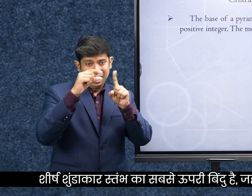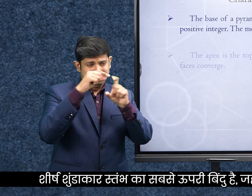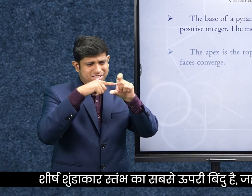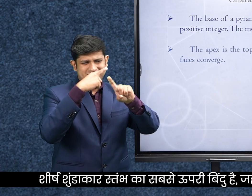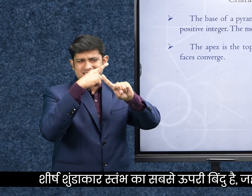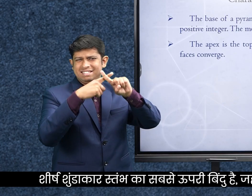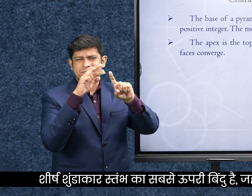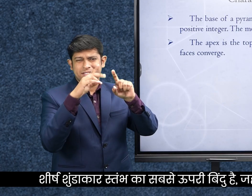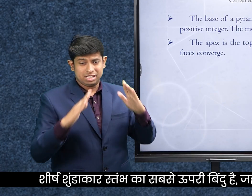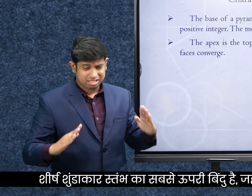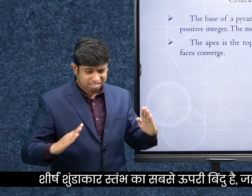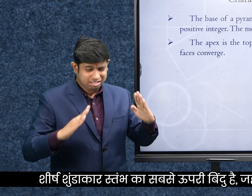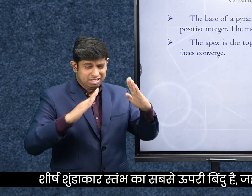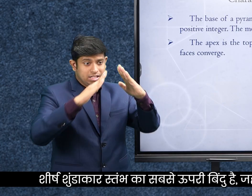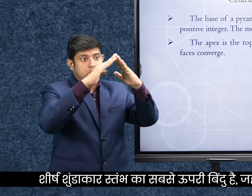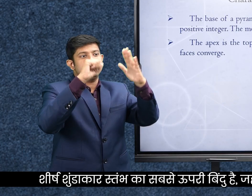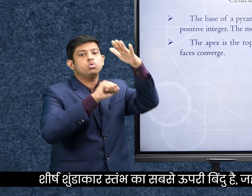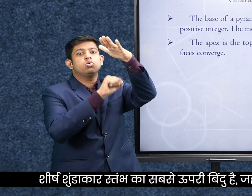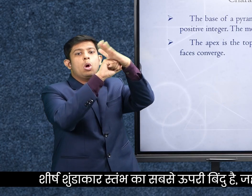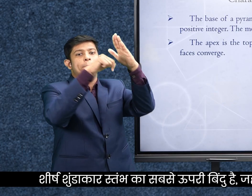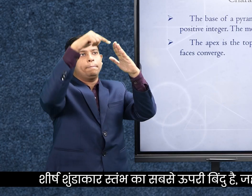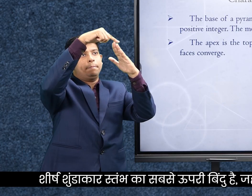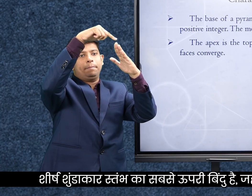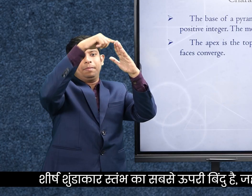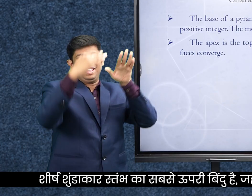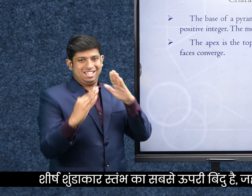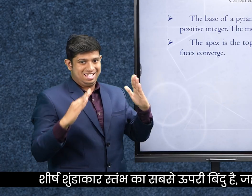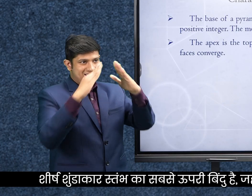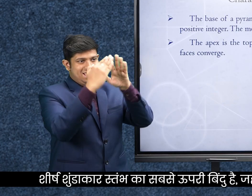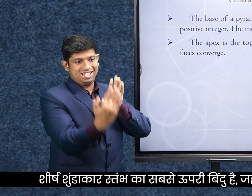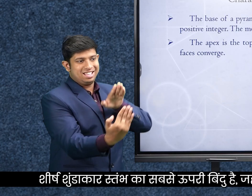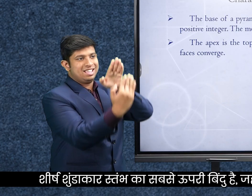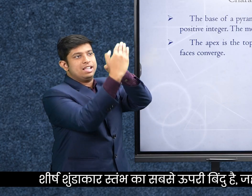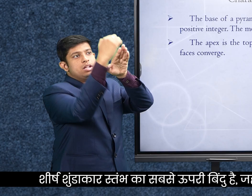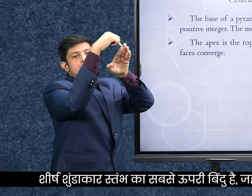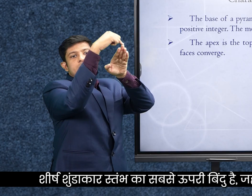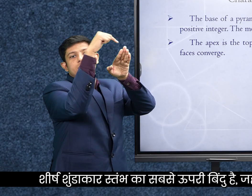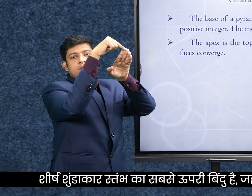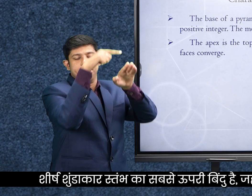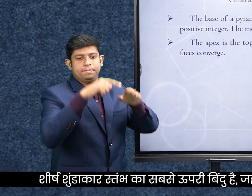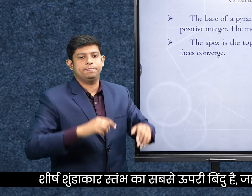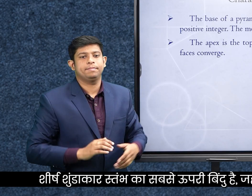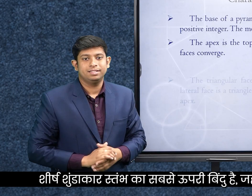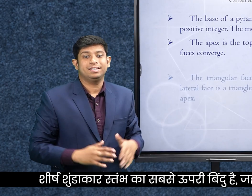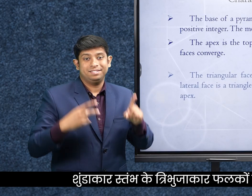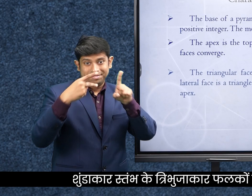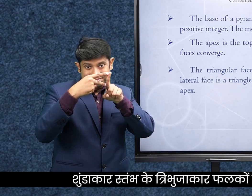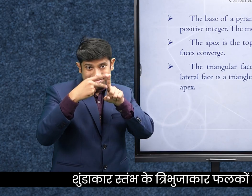शीर्ष शुंडाकार स्तंभ का सबसे ऊपरी बिंदु है जहां सभी पार्श्व चेहरे अभिसरण करते हैं। शुंडाकार